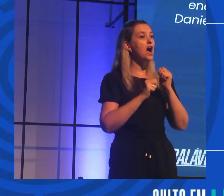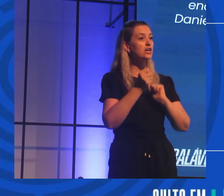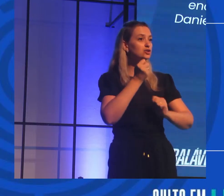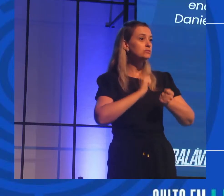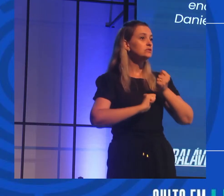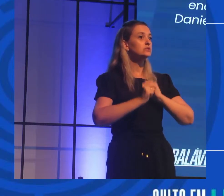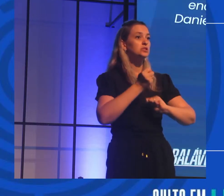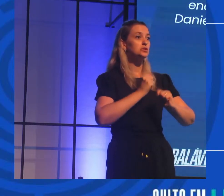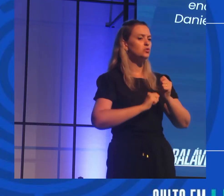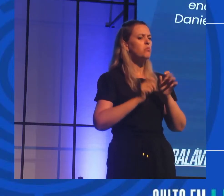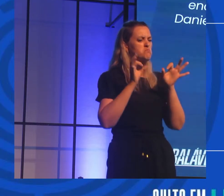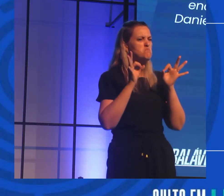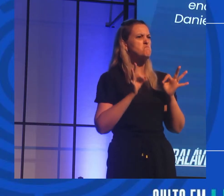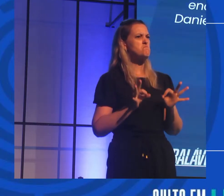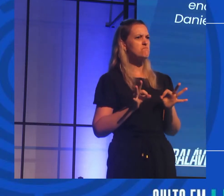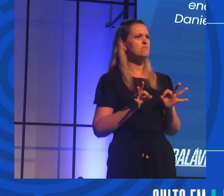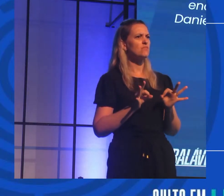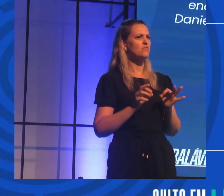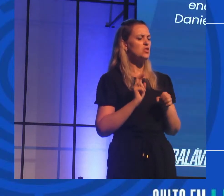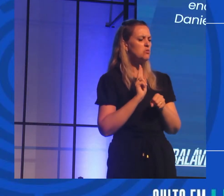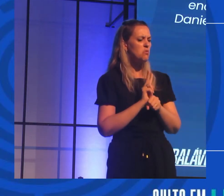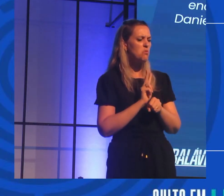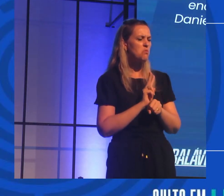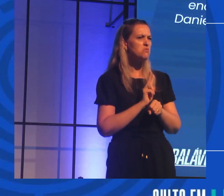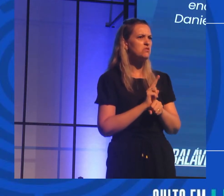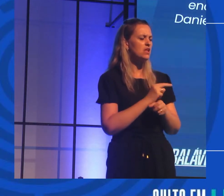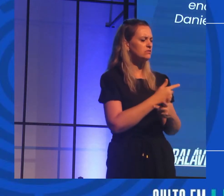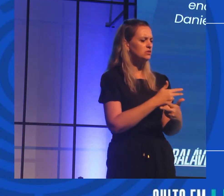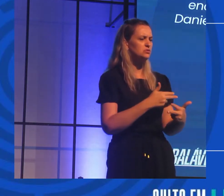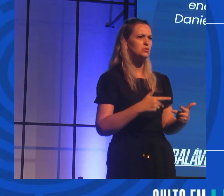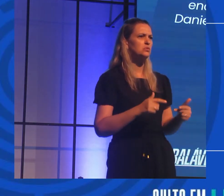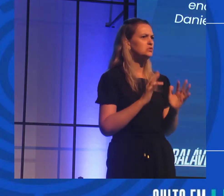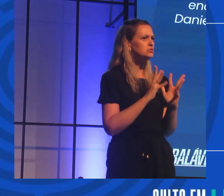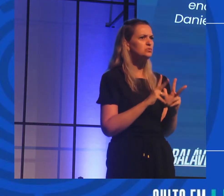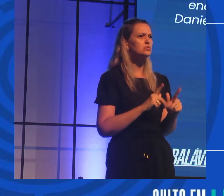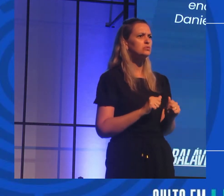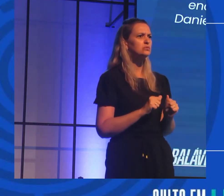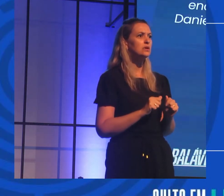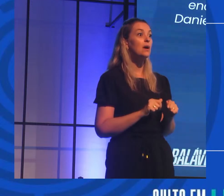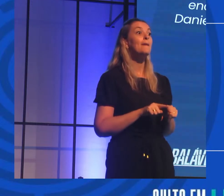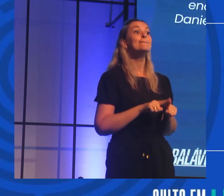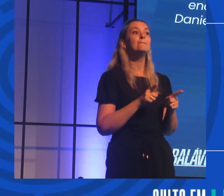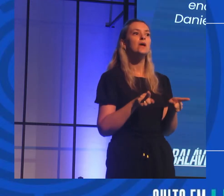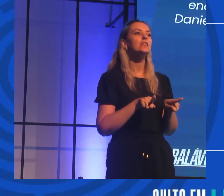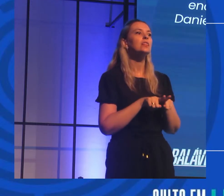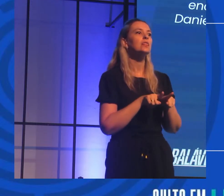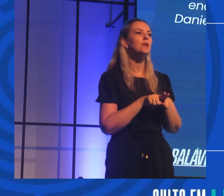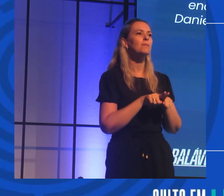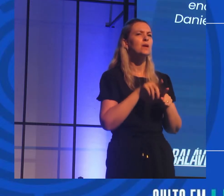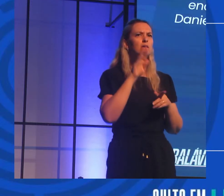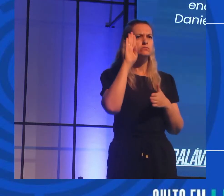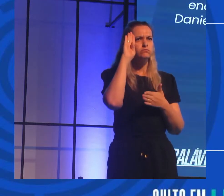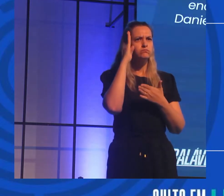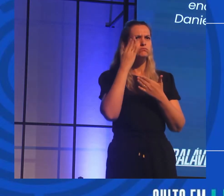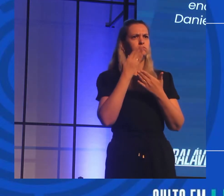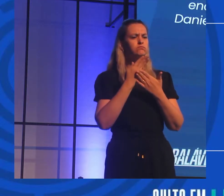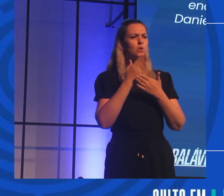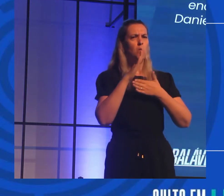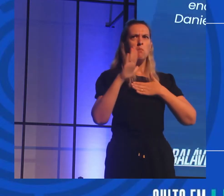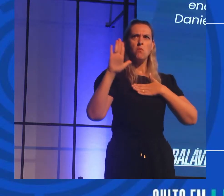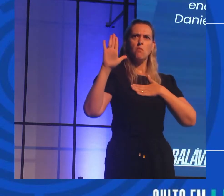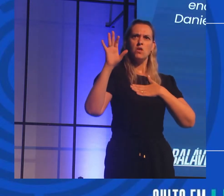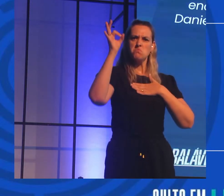não eram dele. Não, ele era alguém também confiável, uma pessoa de palavra, uma pessoa